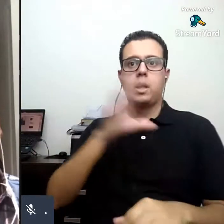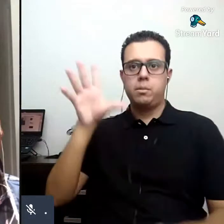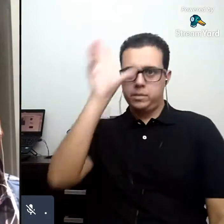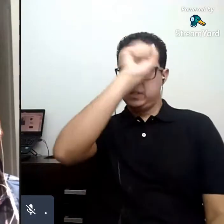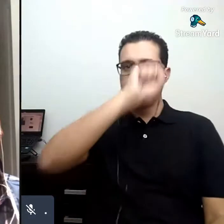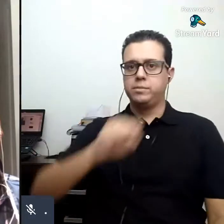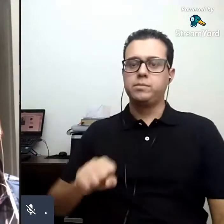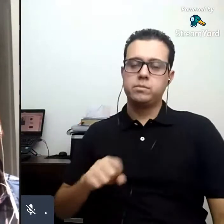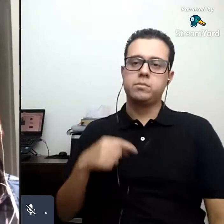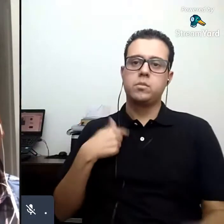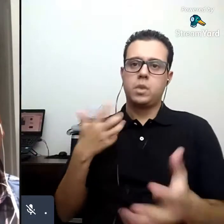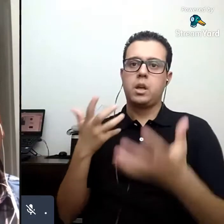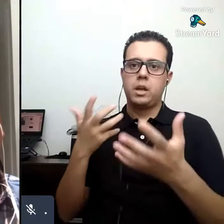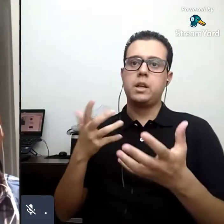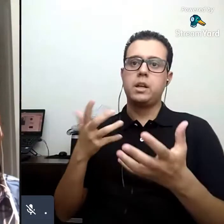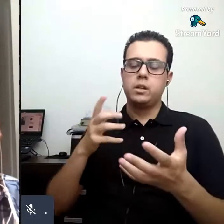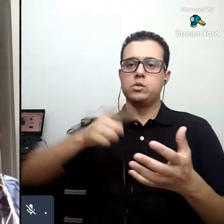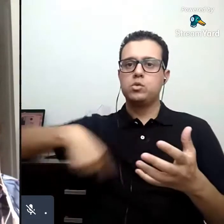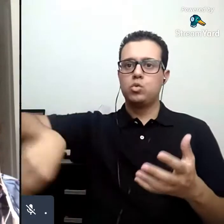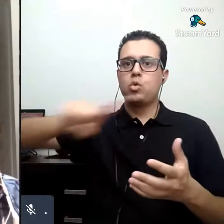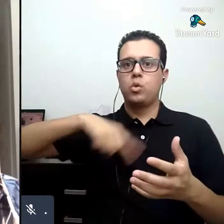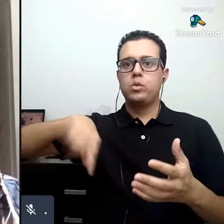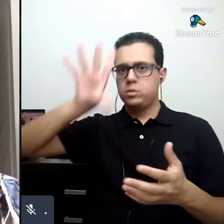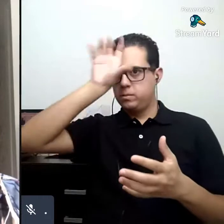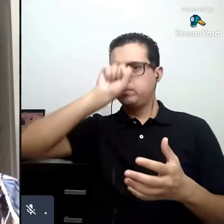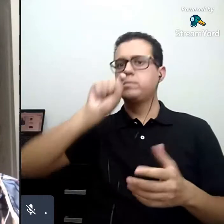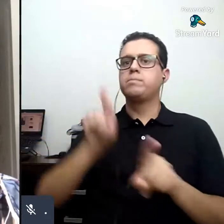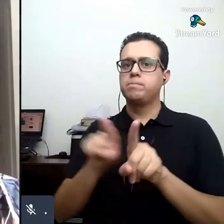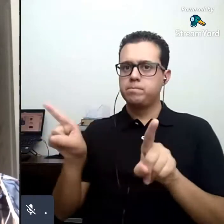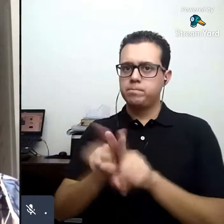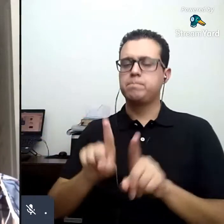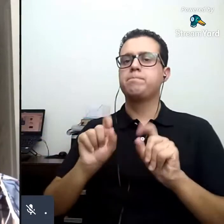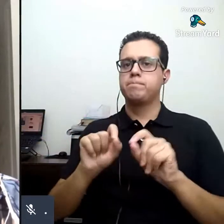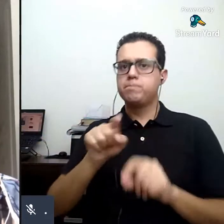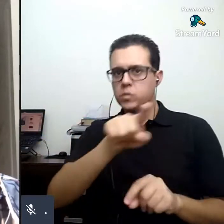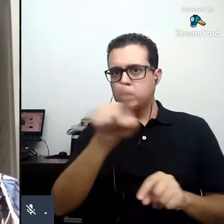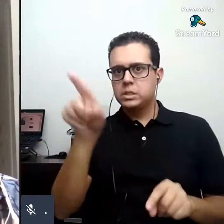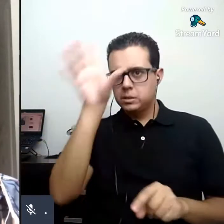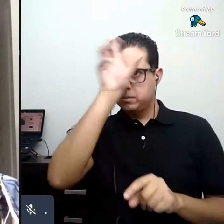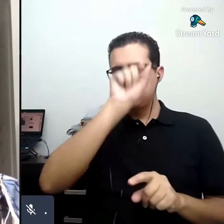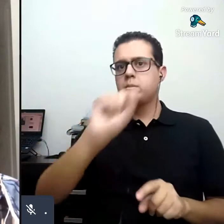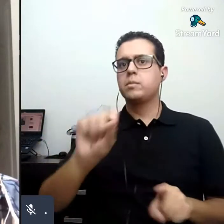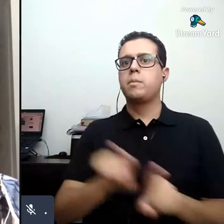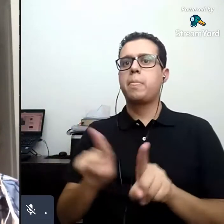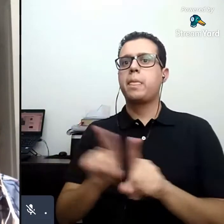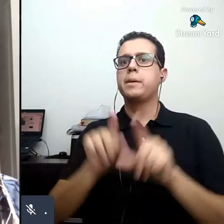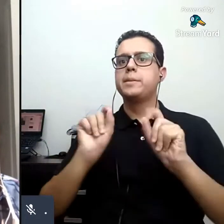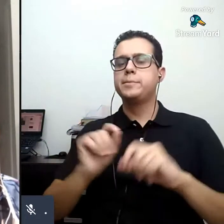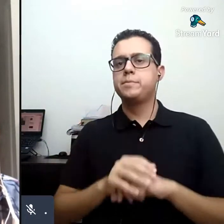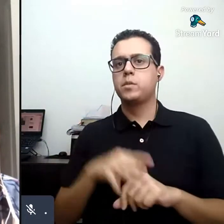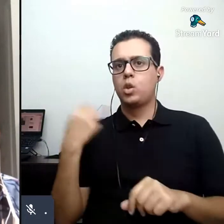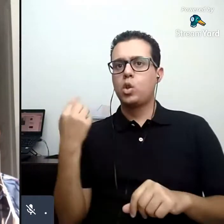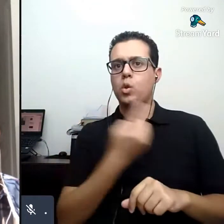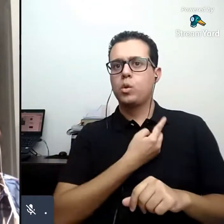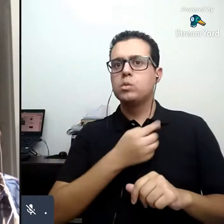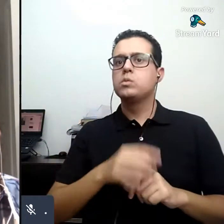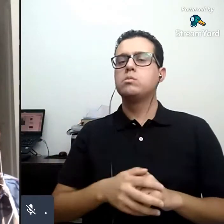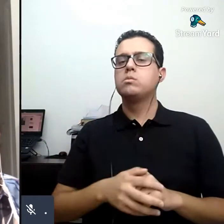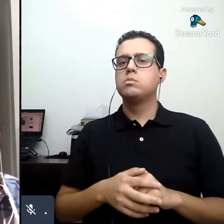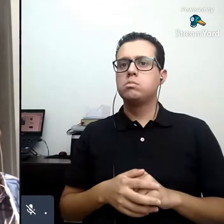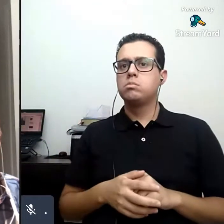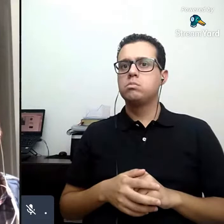gostaria que nós também aprendêssemos. Que nós nos olhássemos para os sinais que acontecem